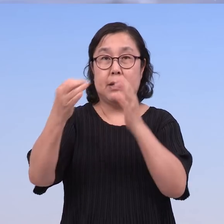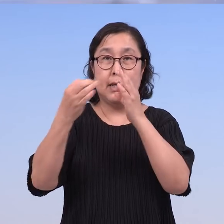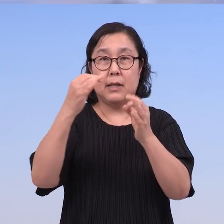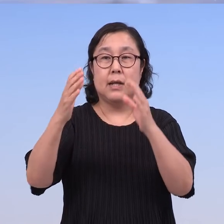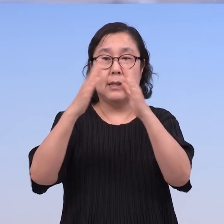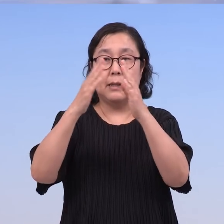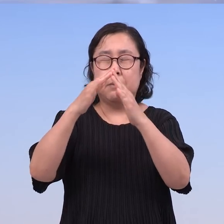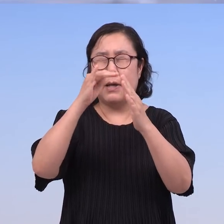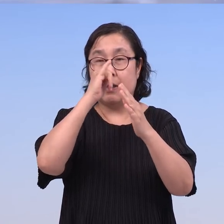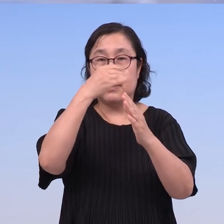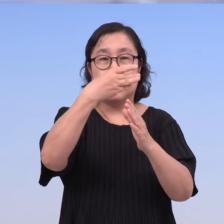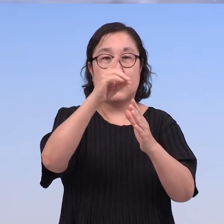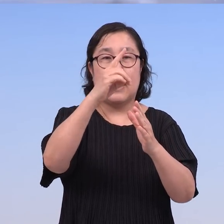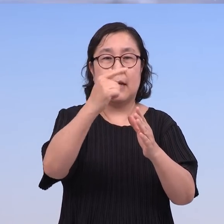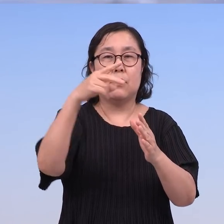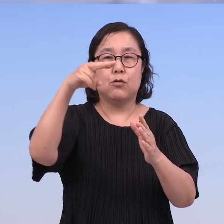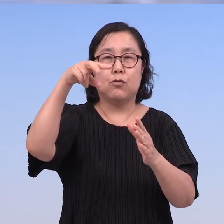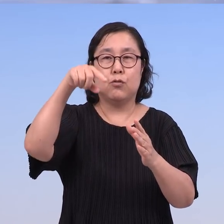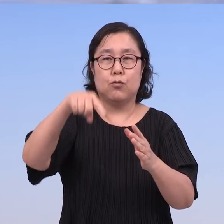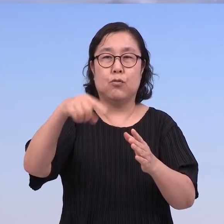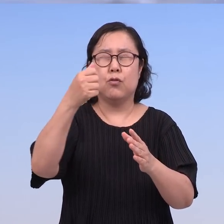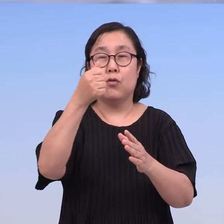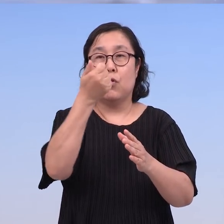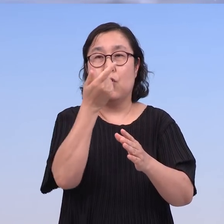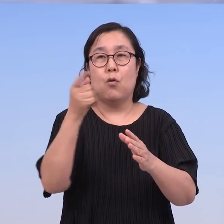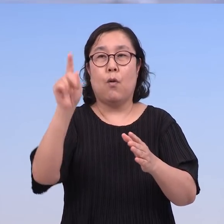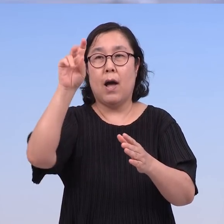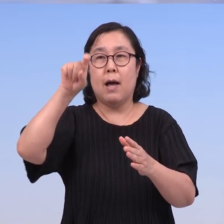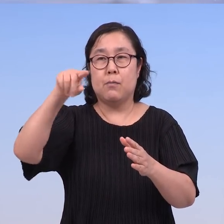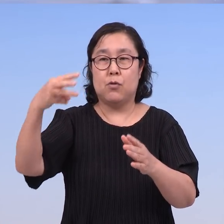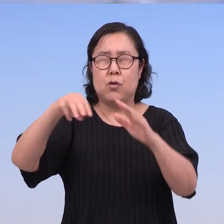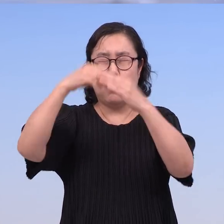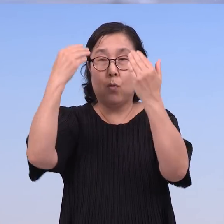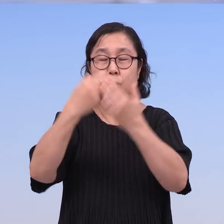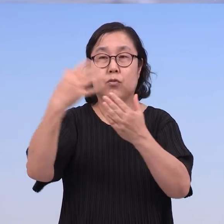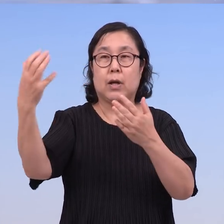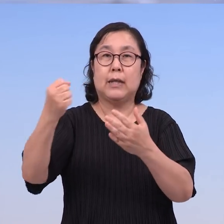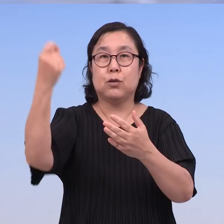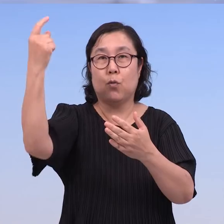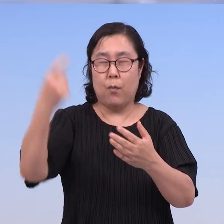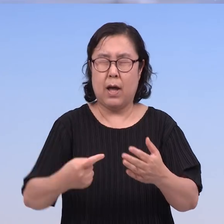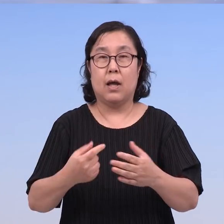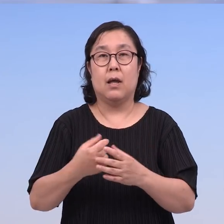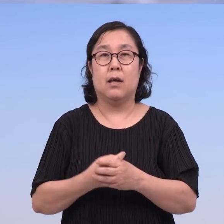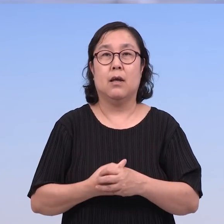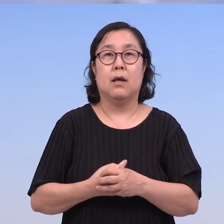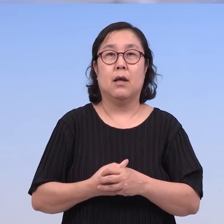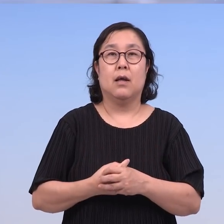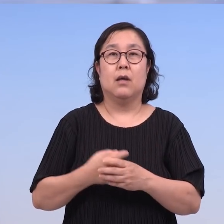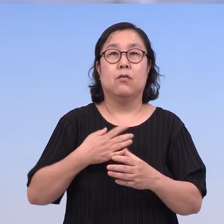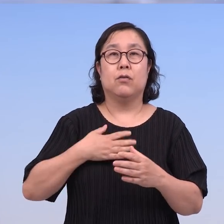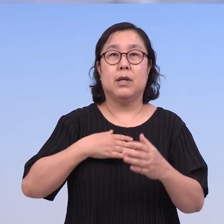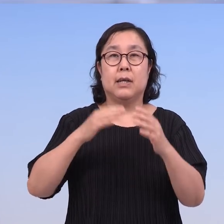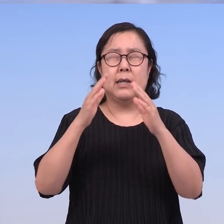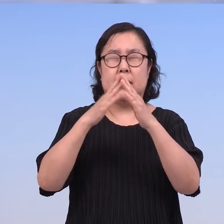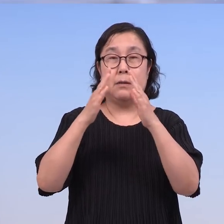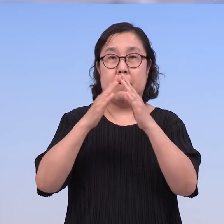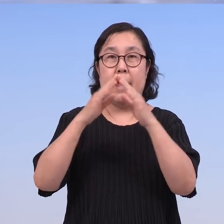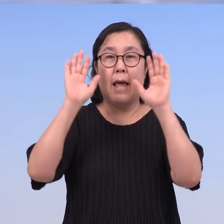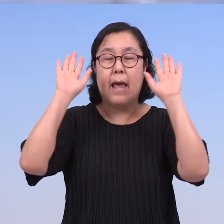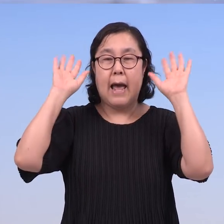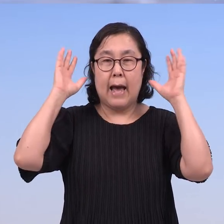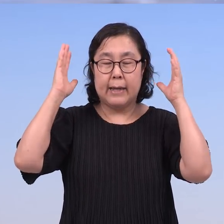탄수화물 다 가져와. 그래가지고 막 쓰레기 봉지 두고요, 우리 집에는 그 애들이 셋이나 있기 때문에 뭐